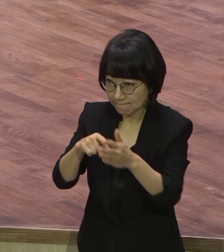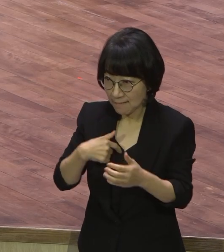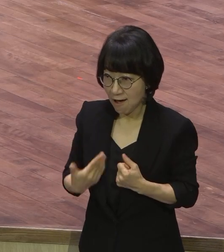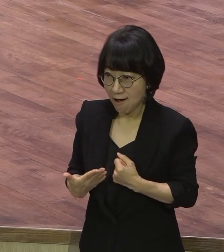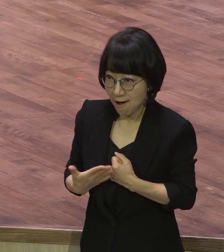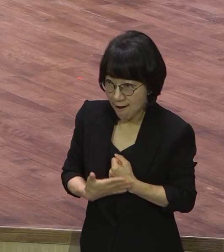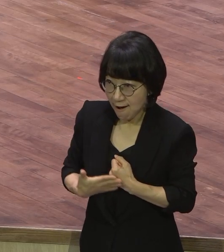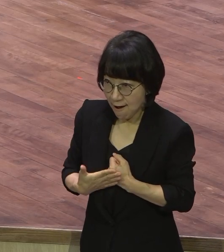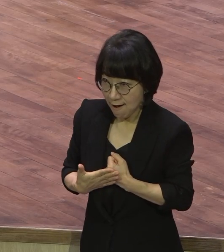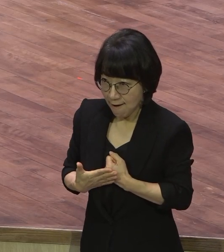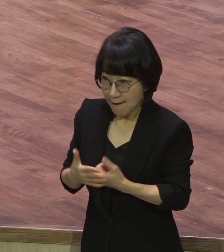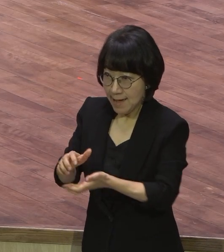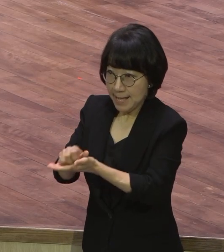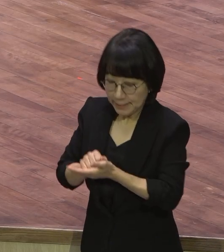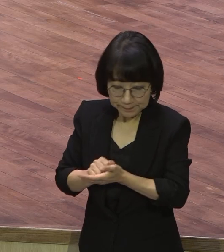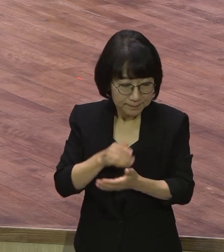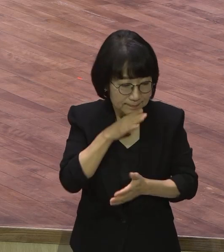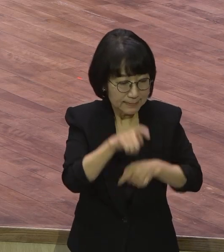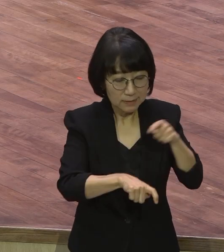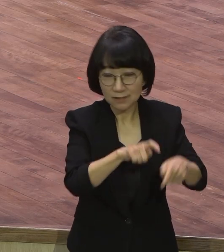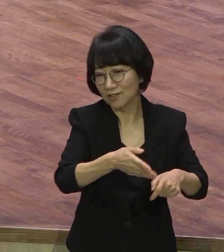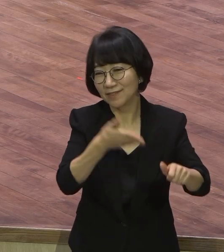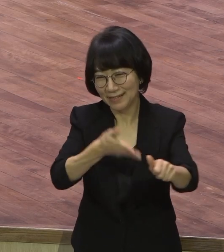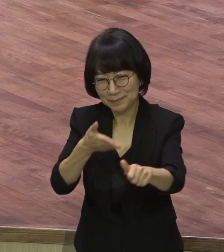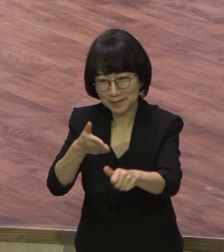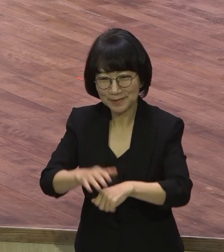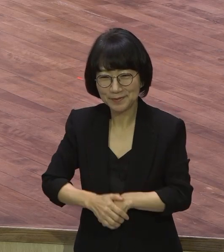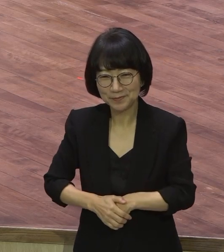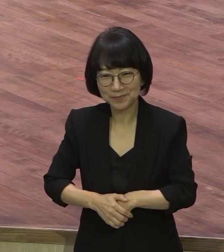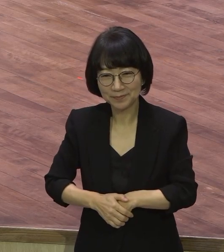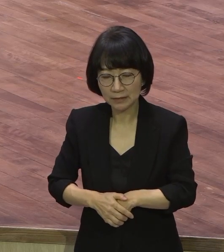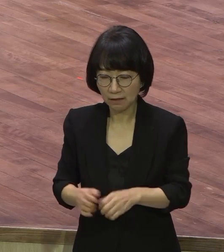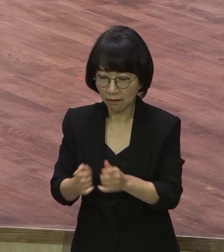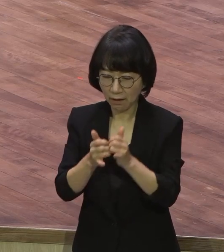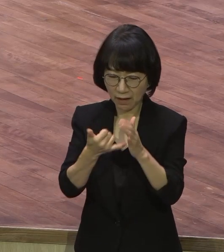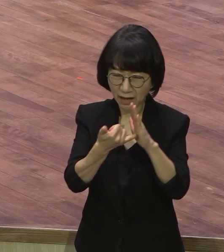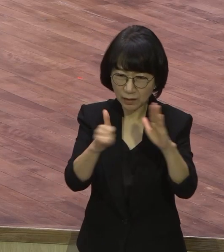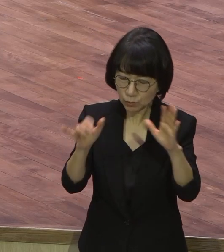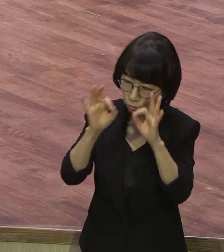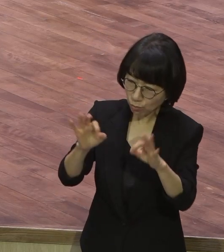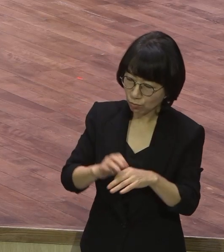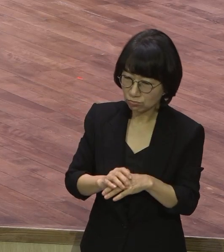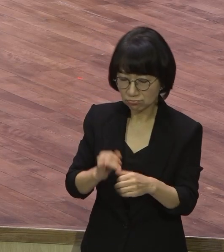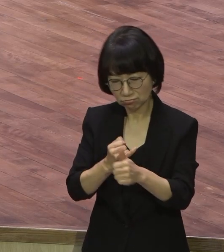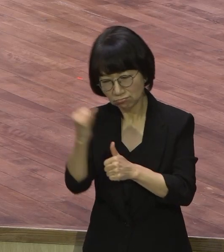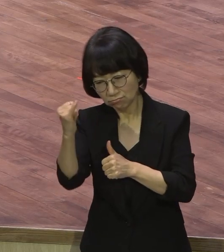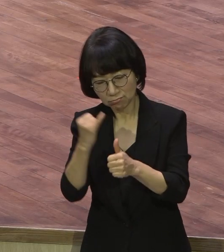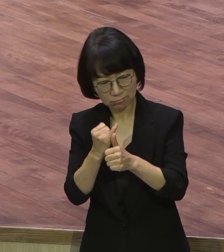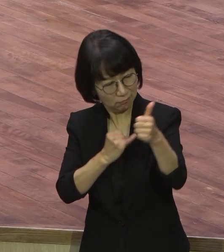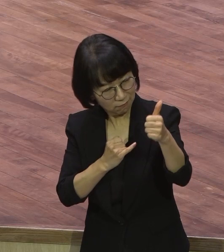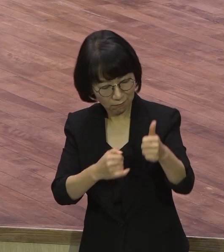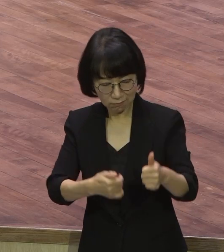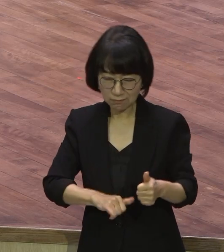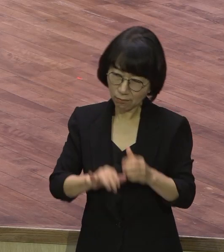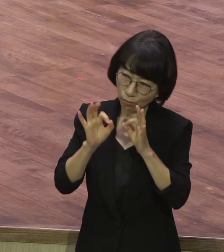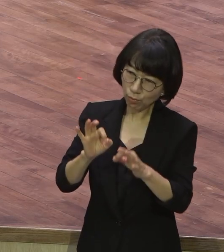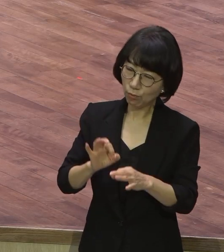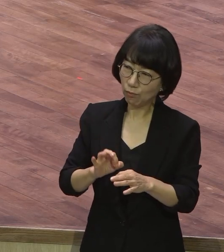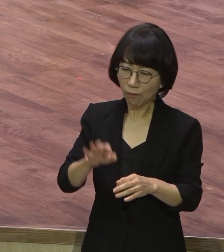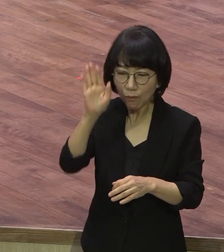실행하시 바랍니다. 힘듭니다. 가족도 이해 못합니다. 아내도 남편도 때로는 자식도